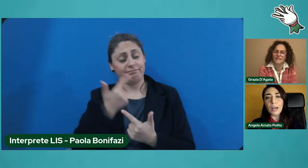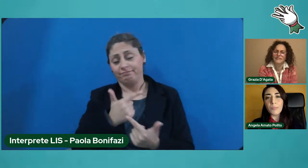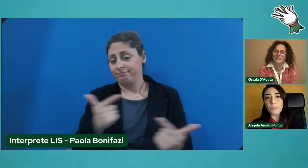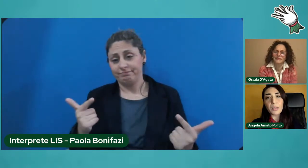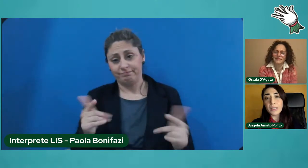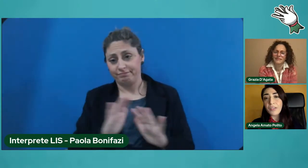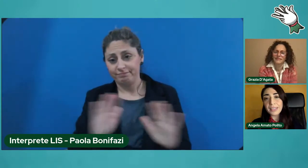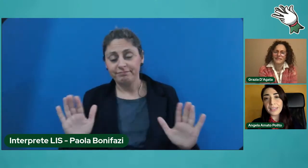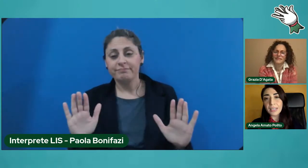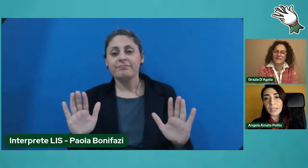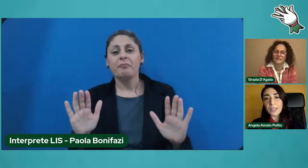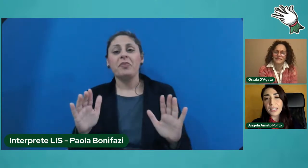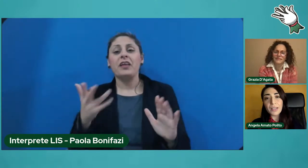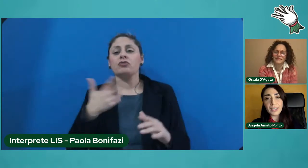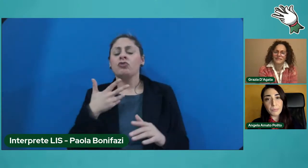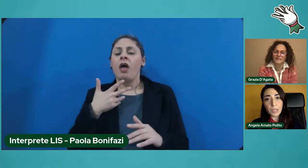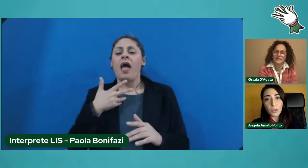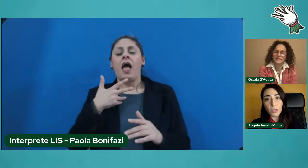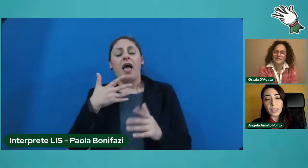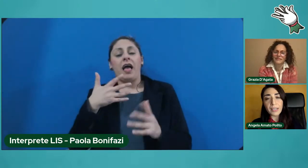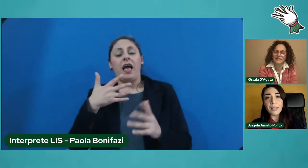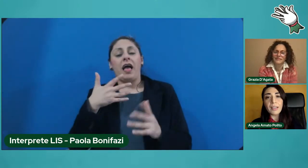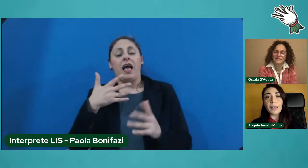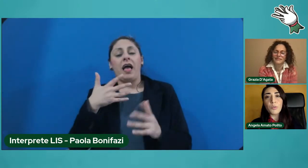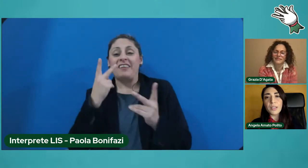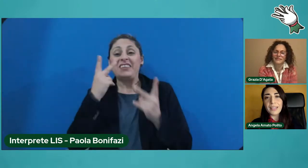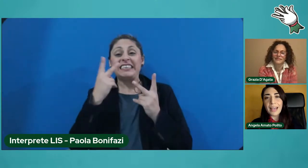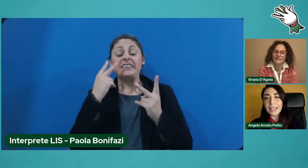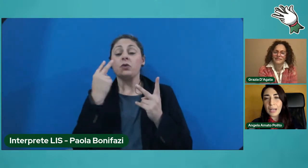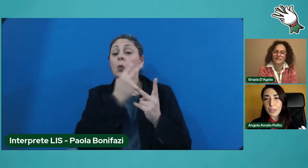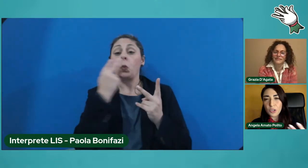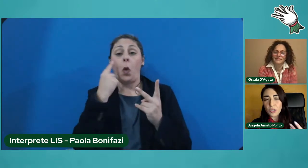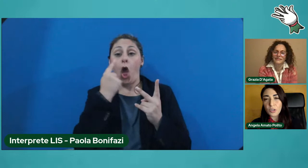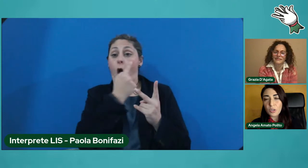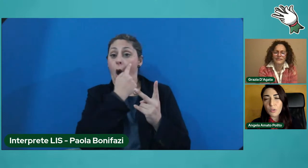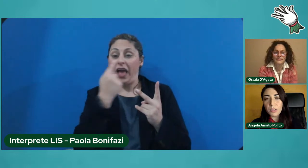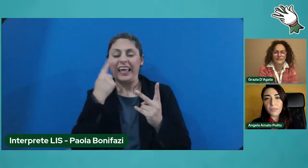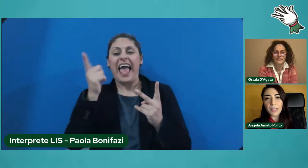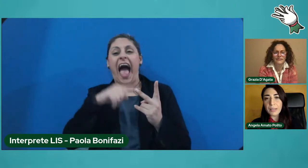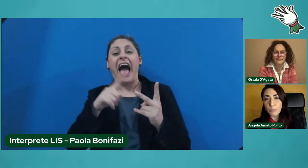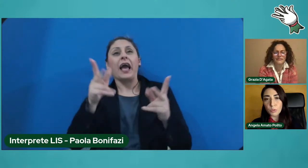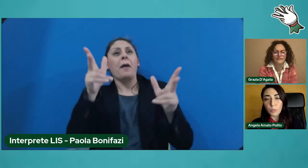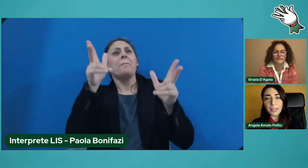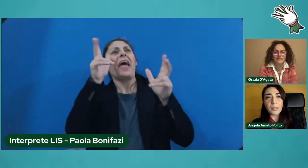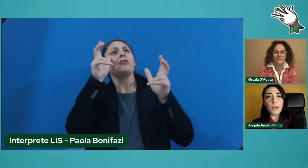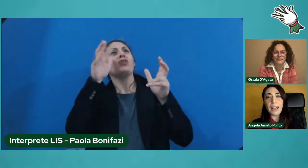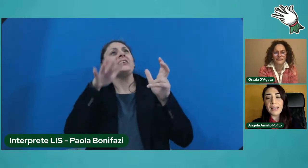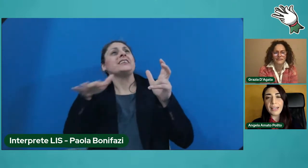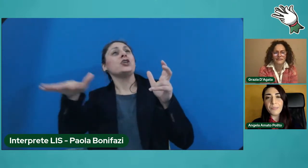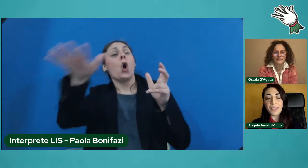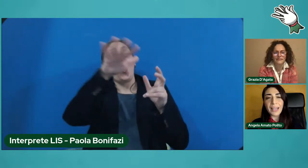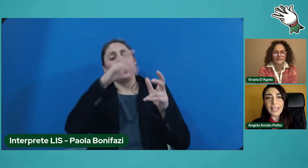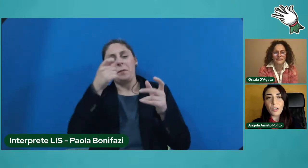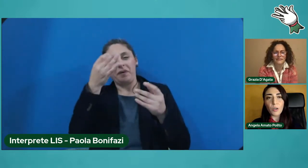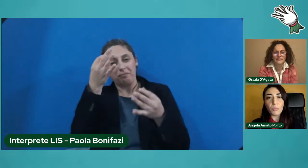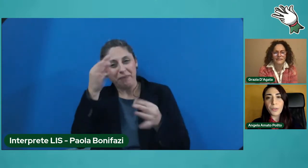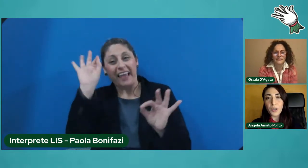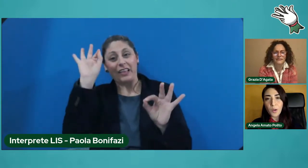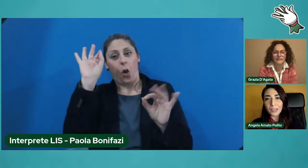ha difetti visivi in entrambi gli occhi, quindi anche la percezione di quello che vede è molto particolare. E io, per